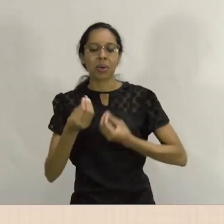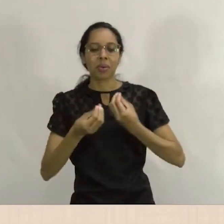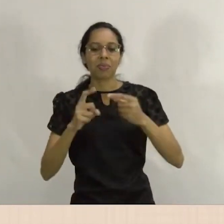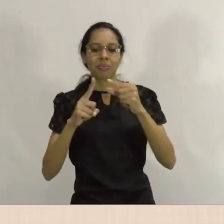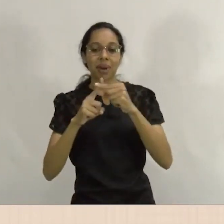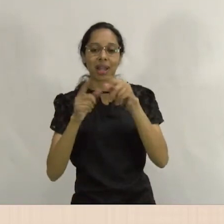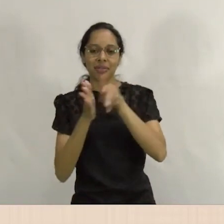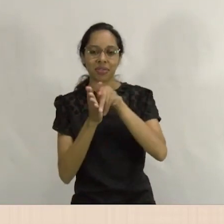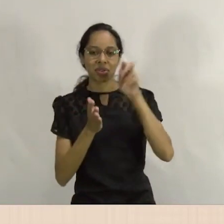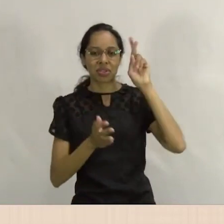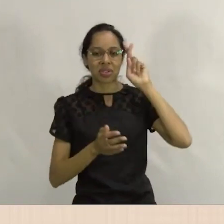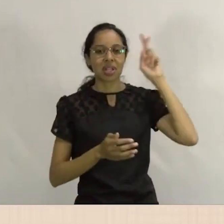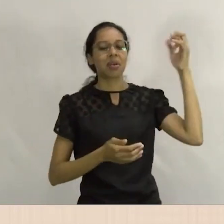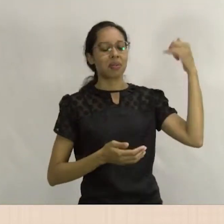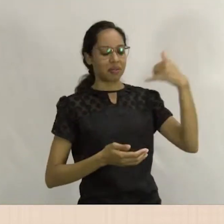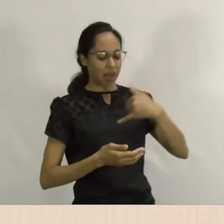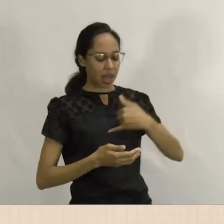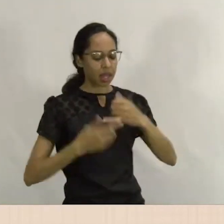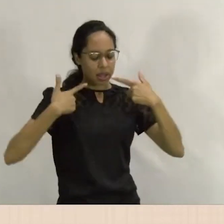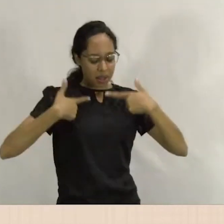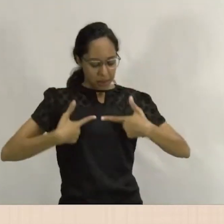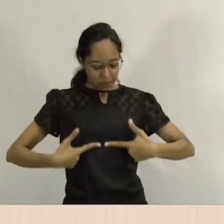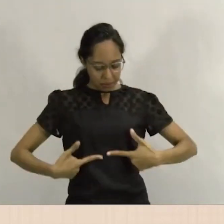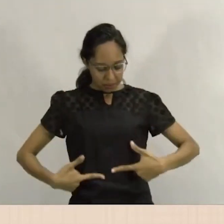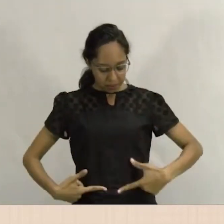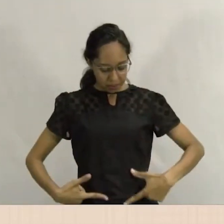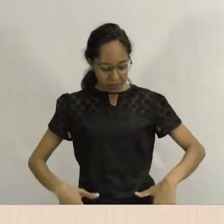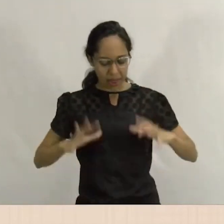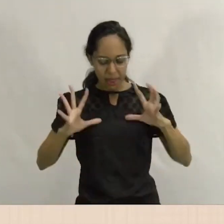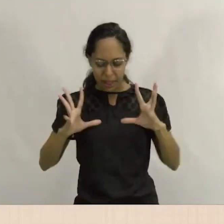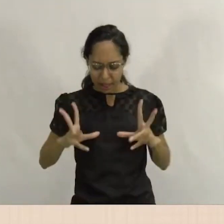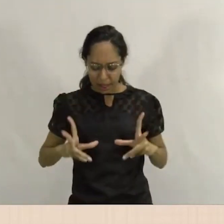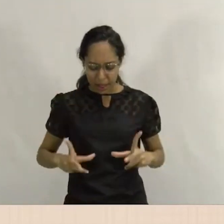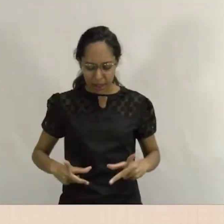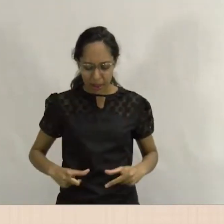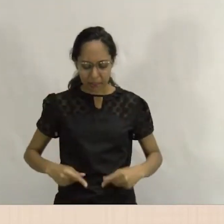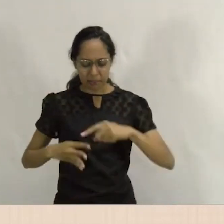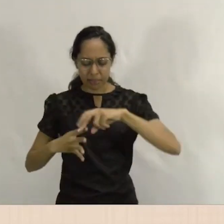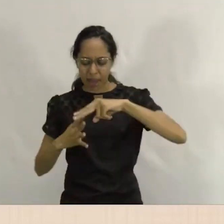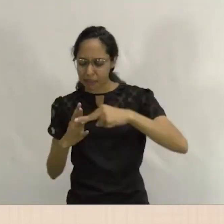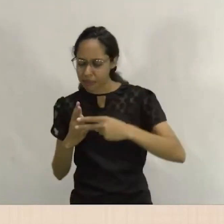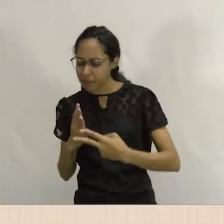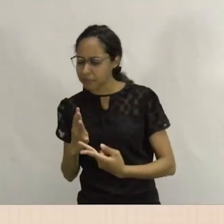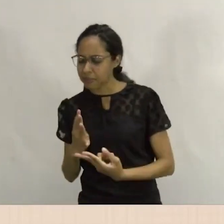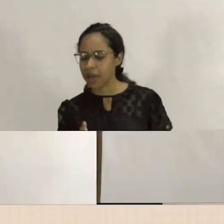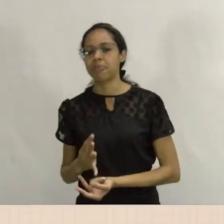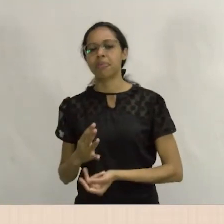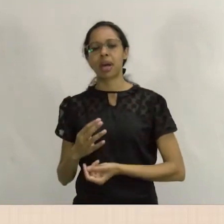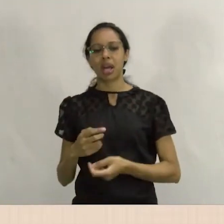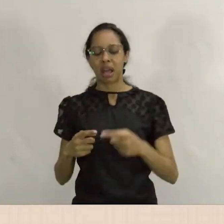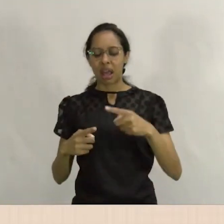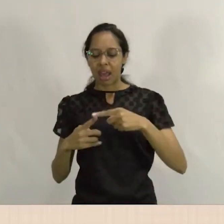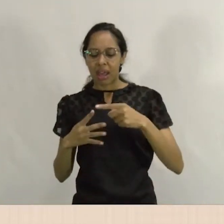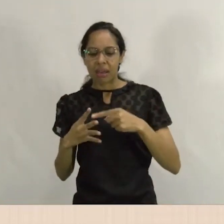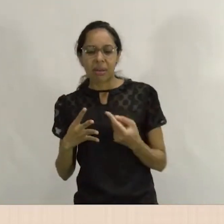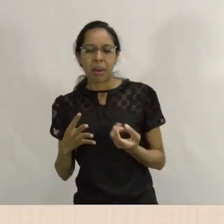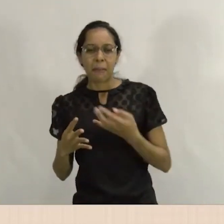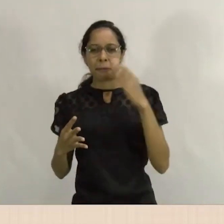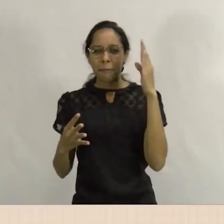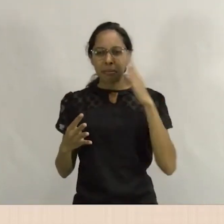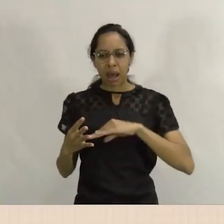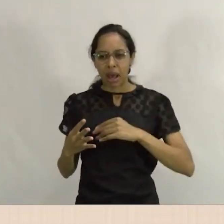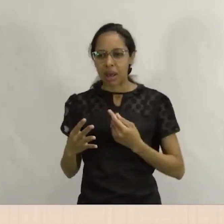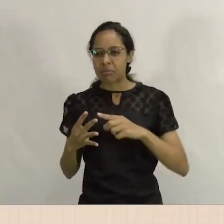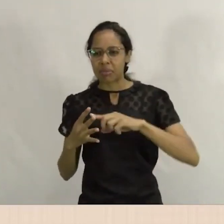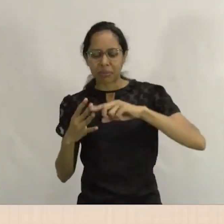Irmãos, estamos sendo transformados. Esses elementos da malícia, injustiça, avareza, maldade, inveja, homicídio, irmão,